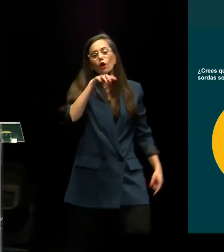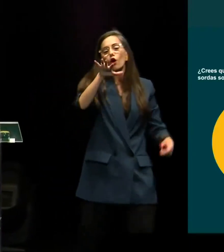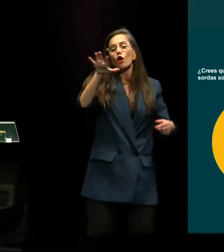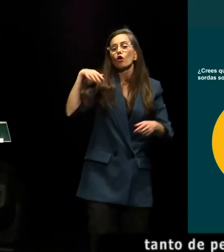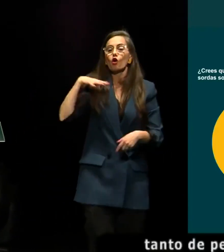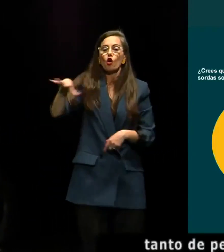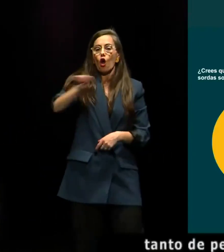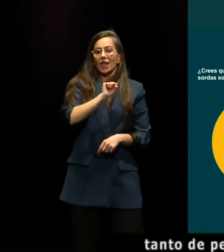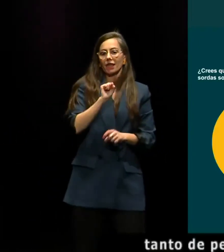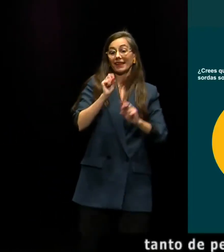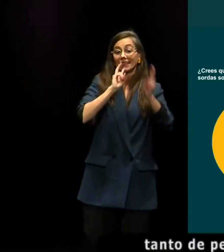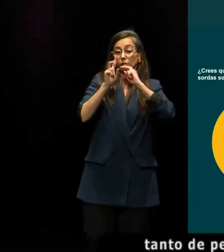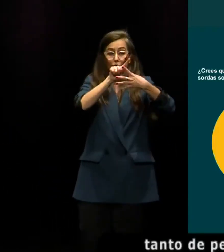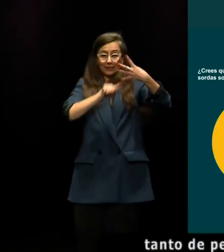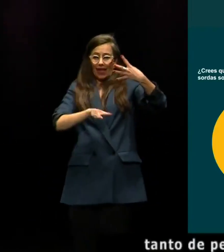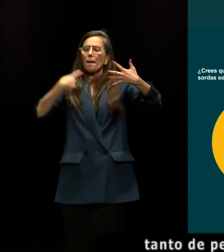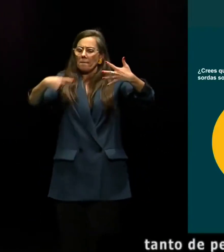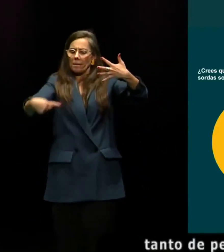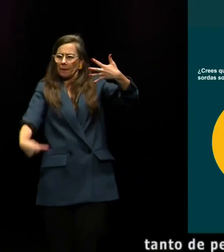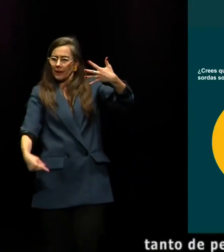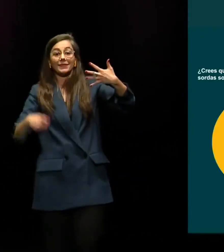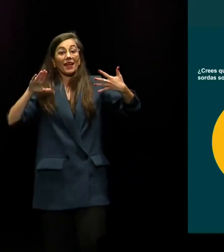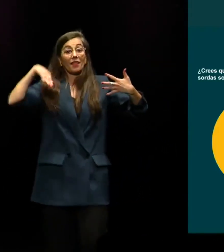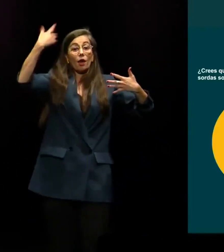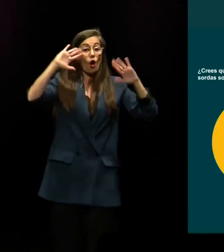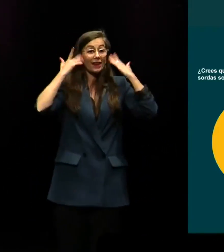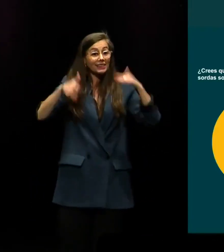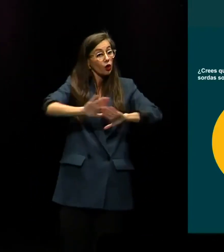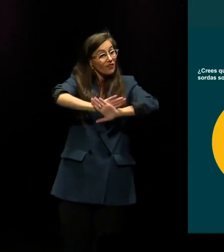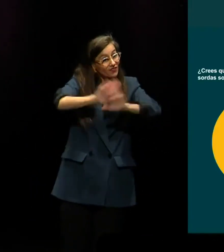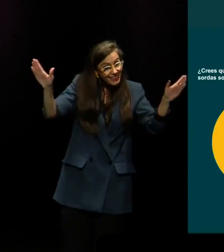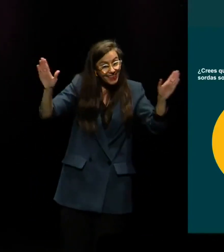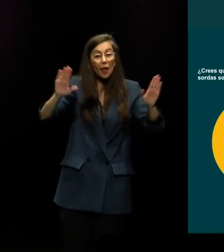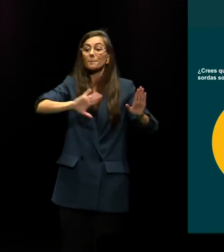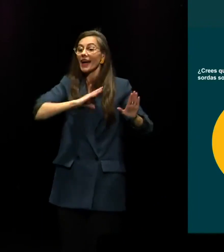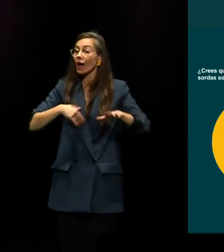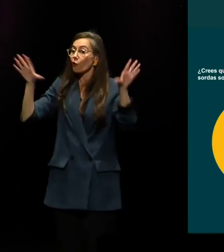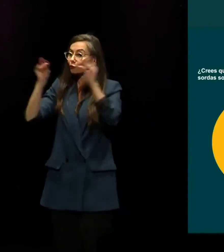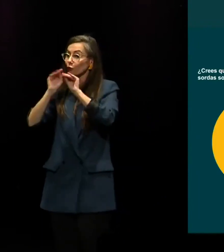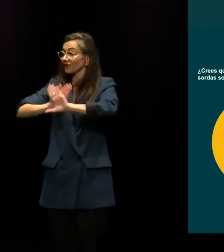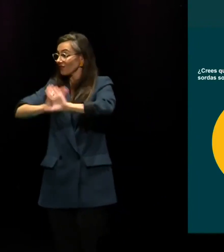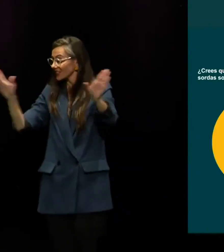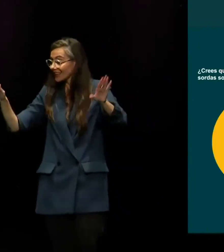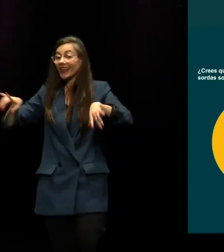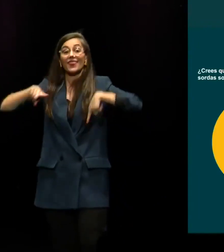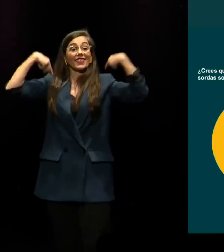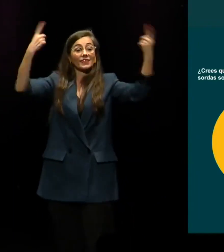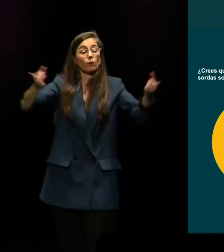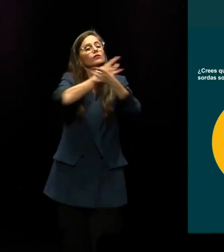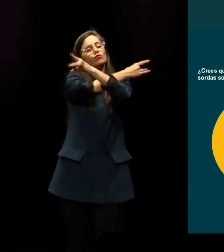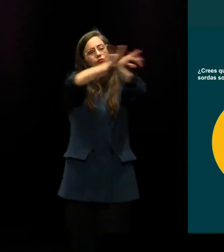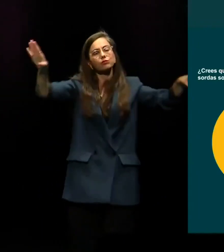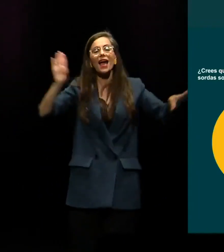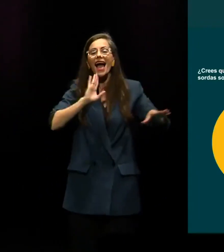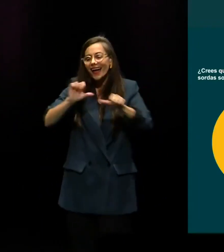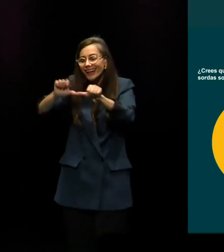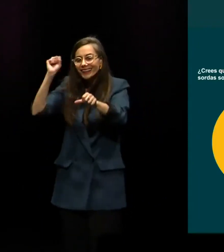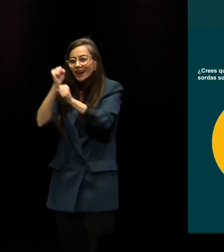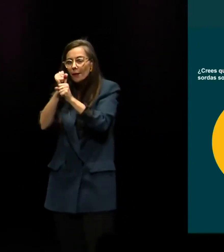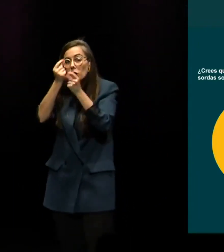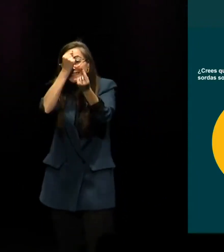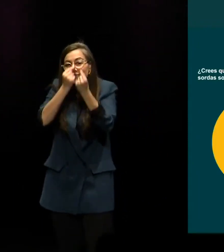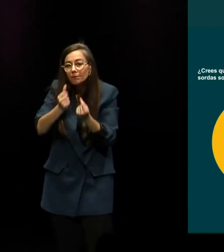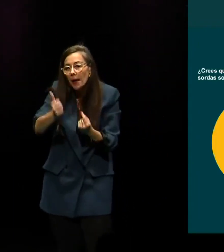era su sentir. De esas 5 respuestas, yo he extraído estas 2